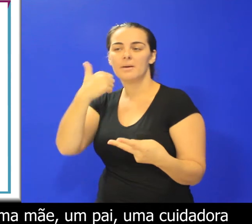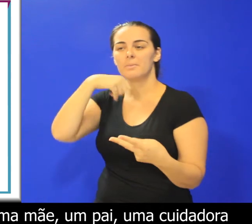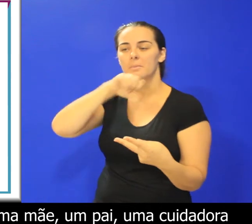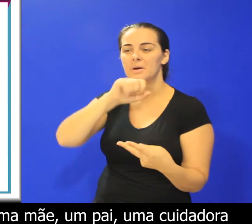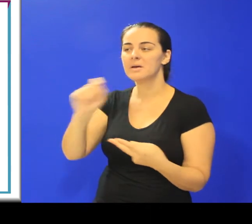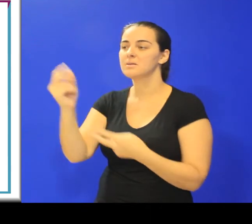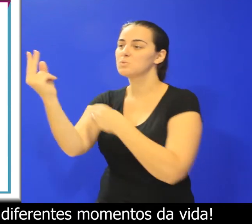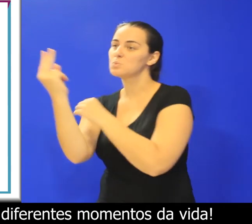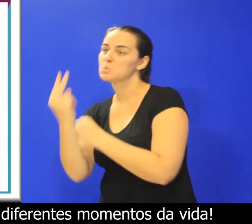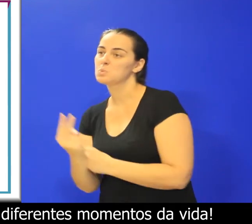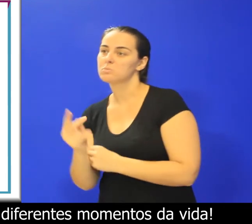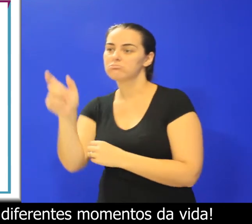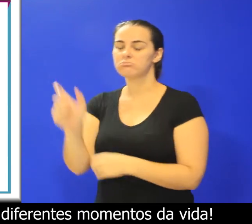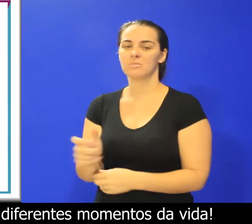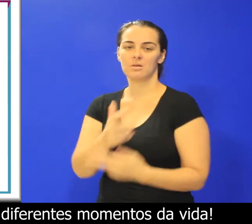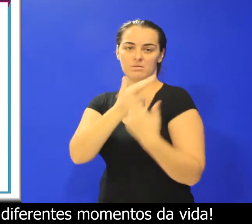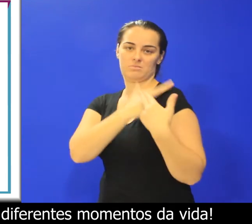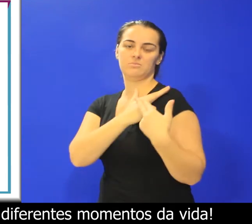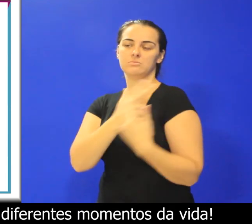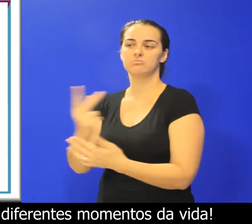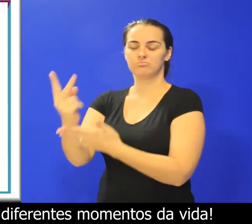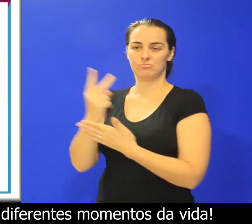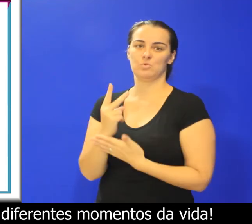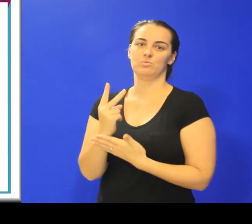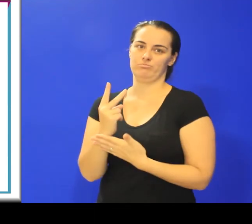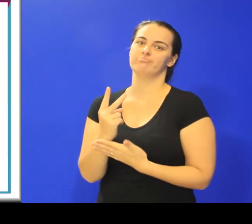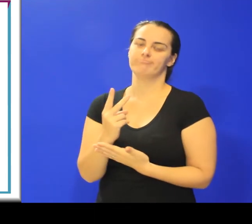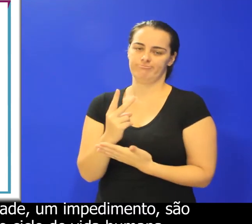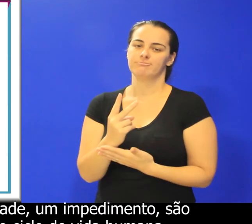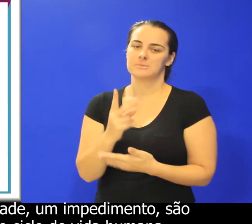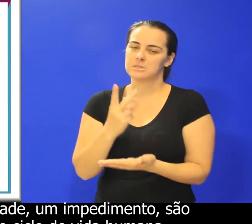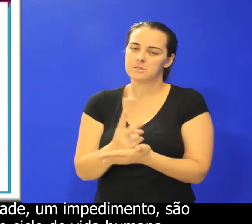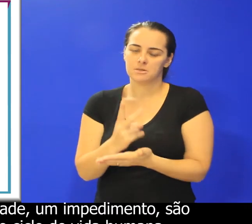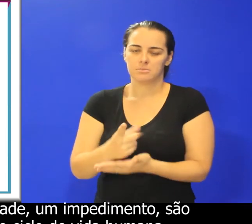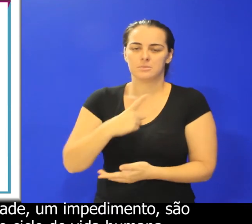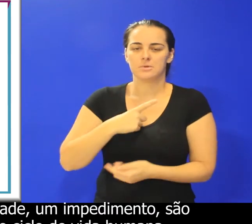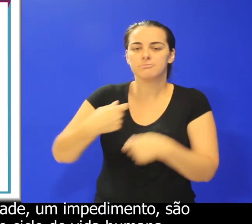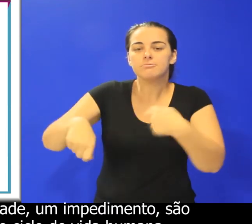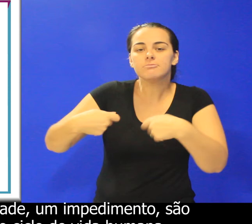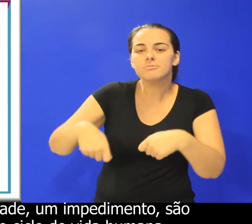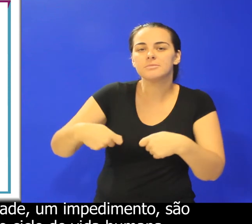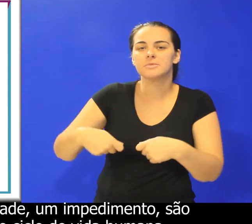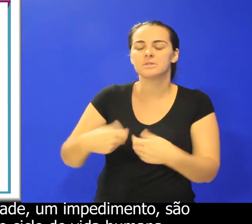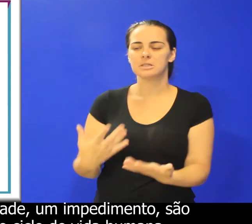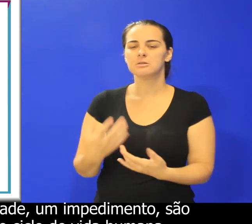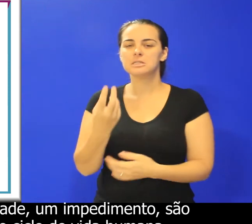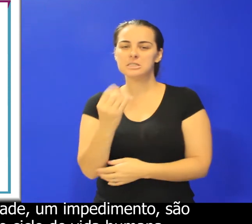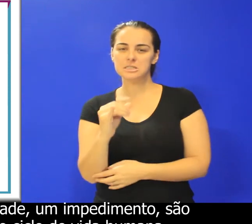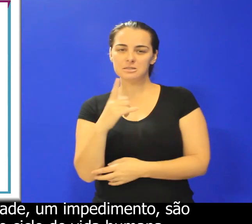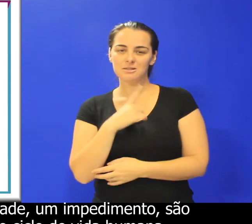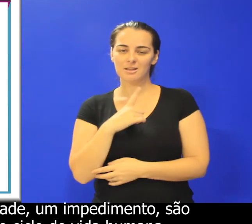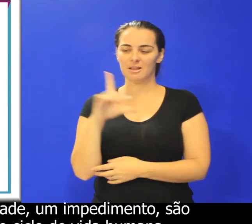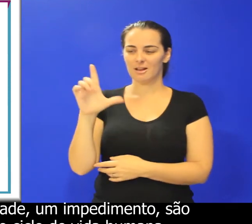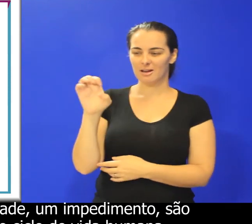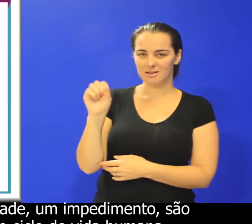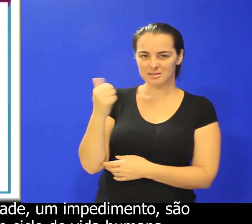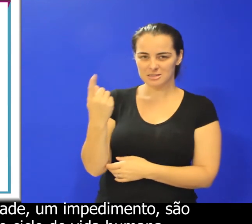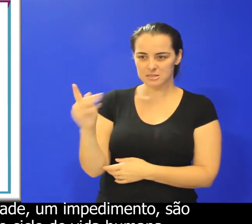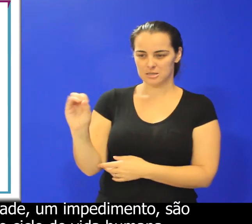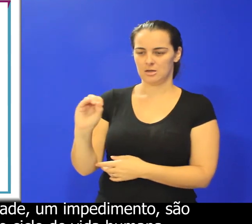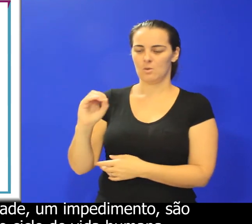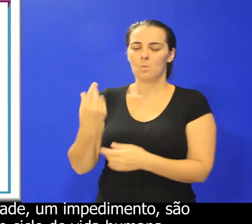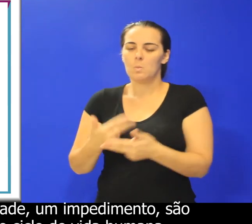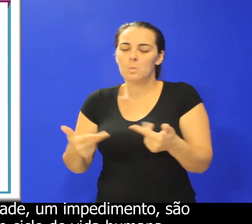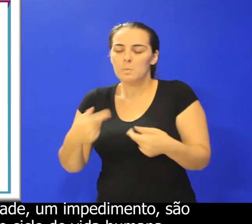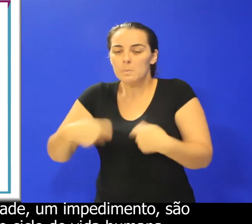uma cuidadora. Precisamos de alguém em diferentes momentos da vida. Uma lesão, uma dificuldade, um impedimento são coisas recorrentes